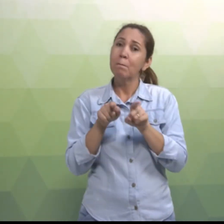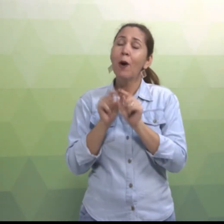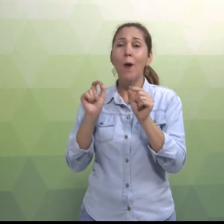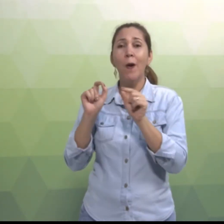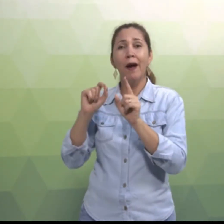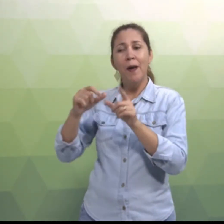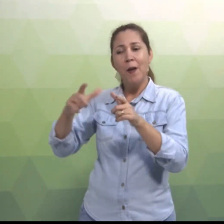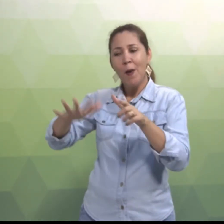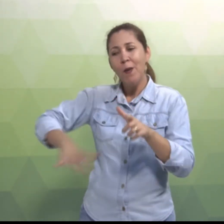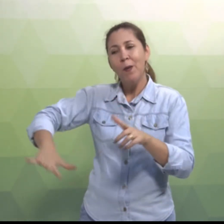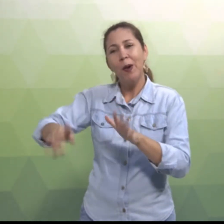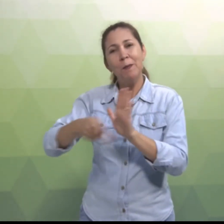sinais.